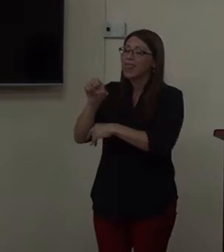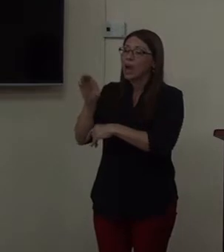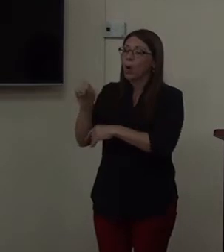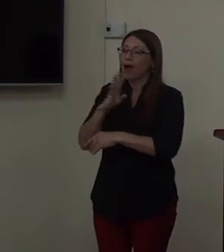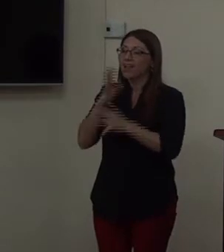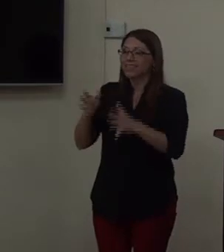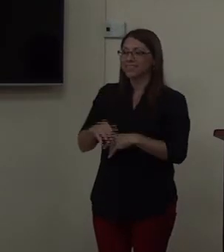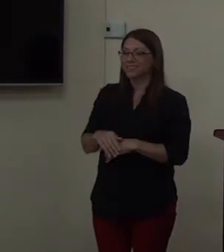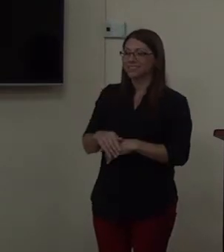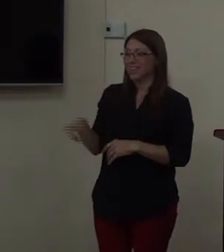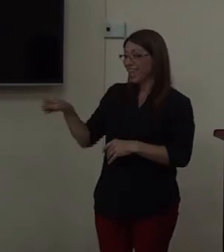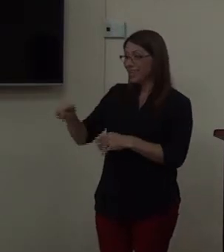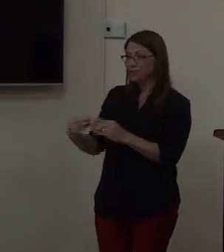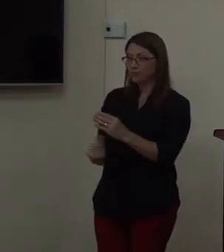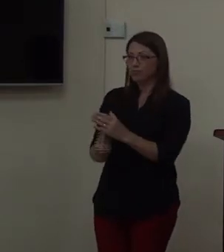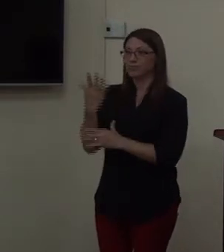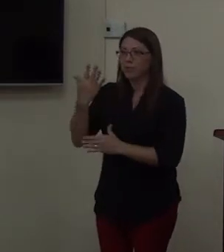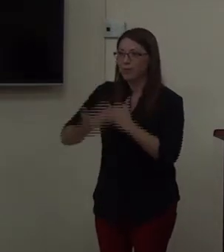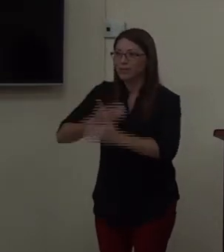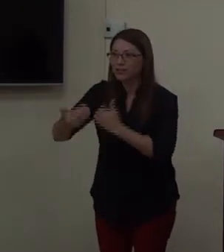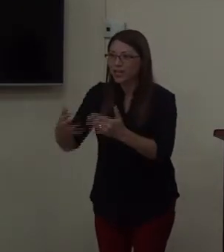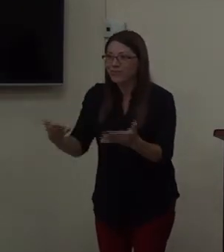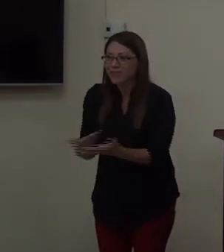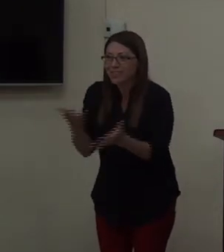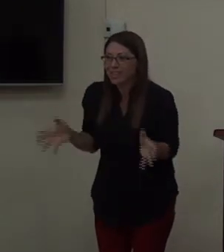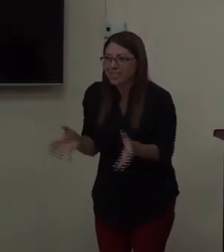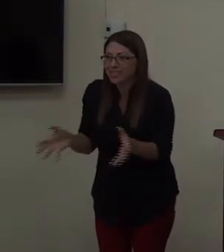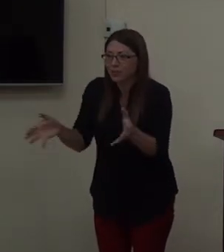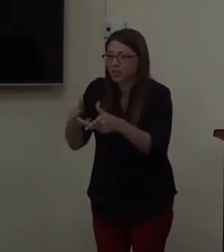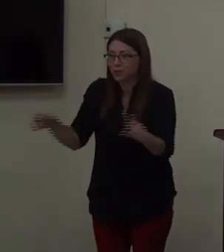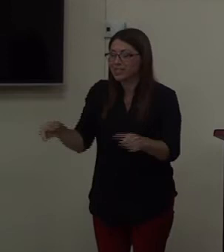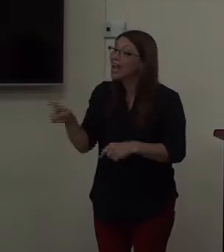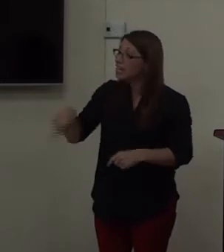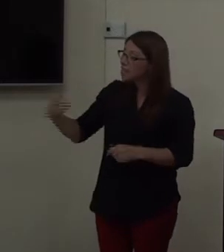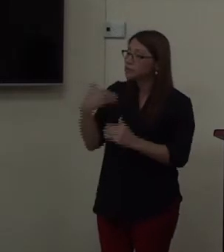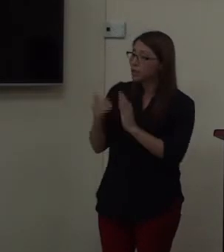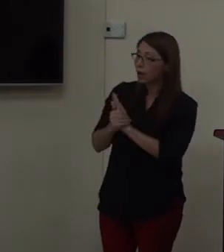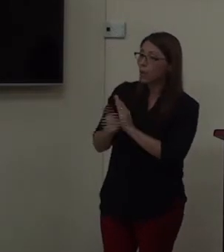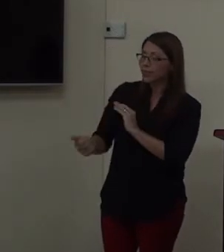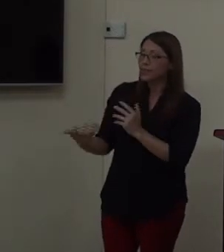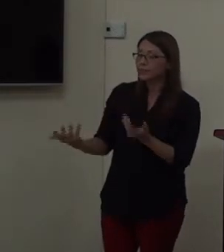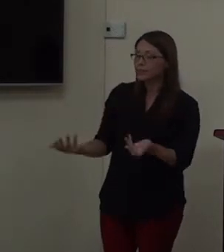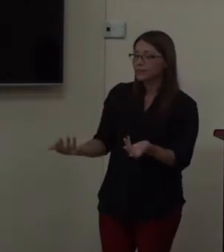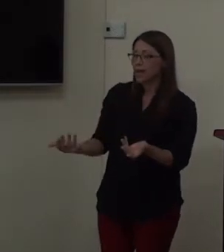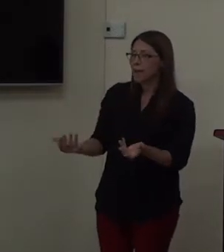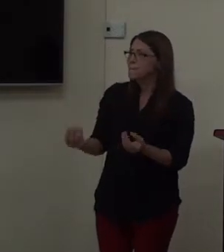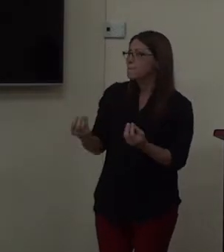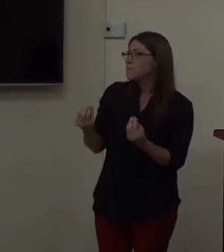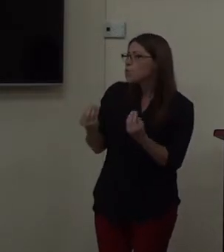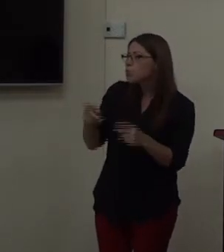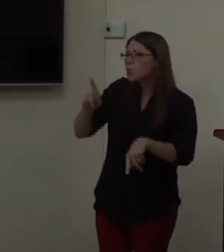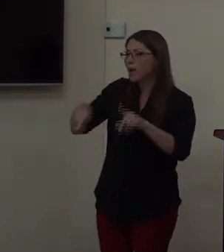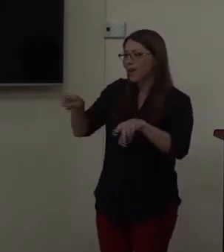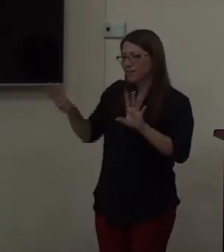estos hablantes que surgen en los procesos de revitalización lingüística, ¿verdad? Y que tienen una competencia muy, muy, muy